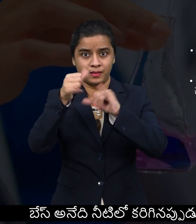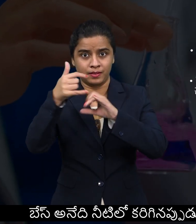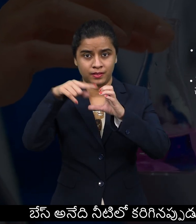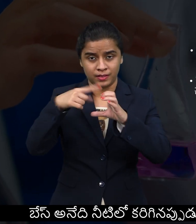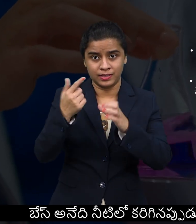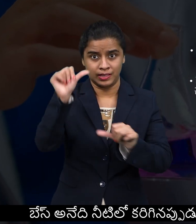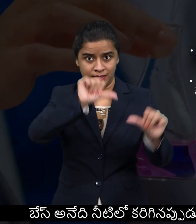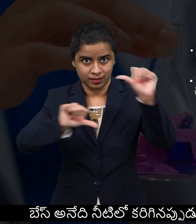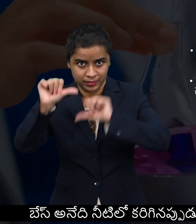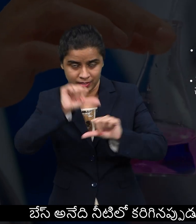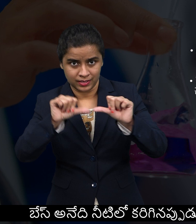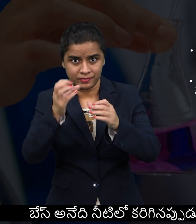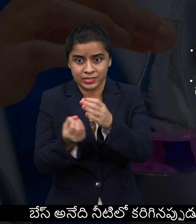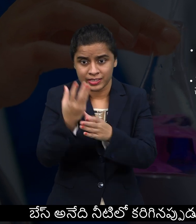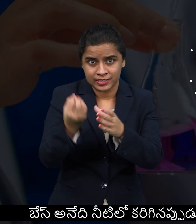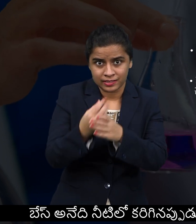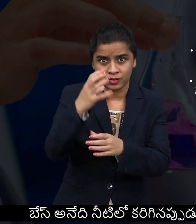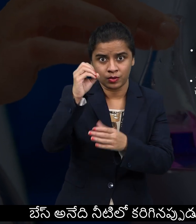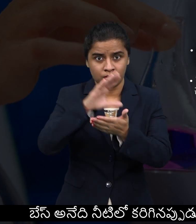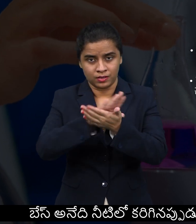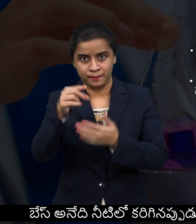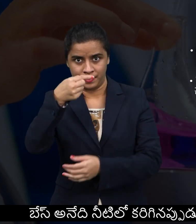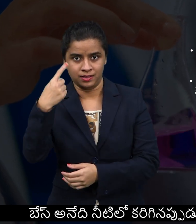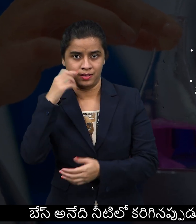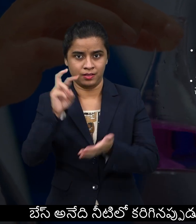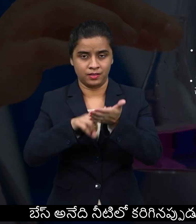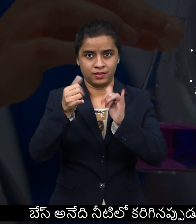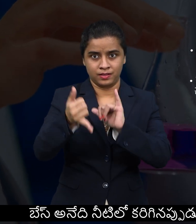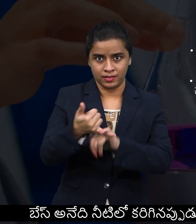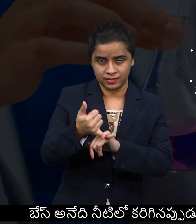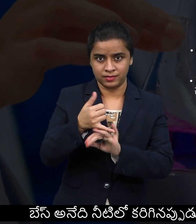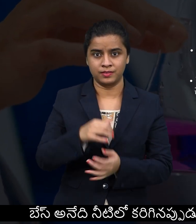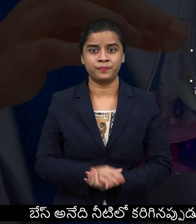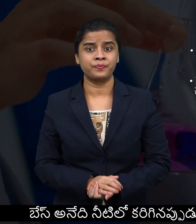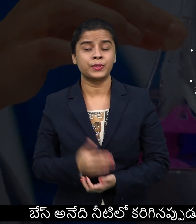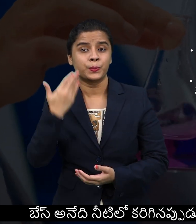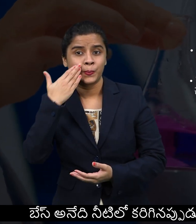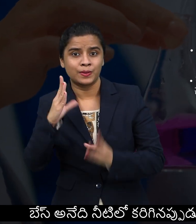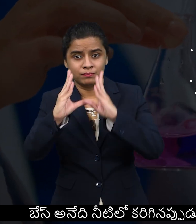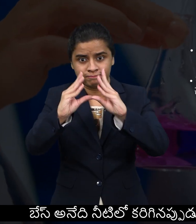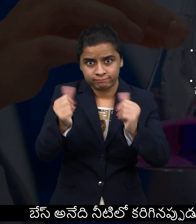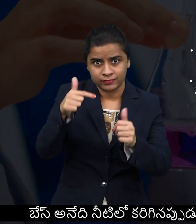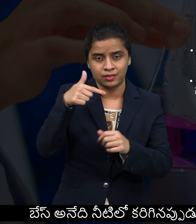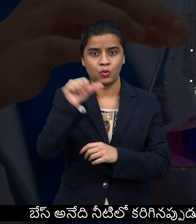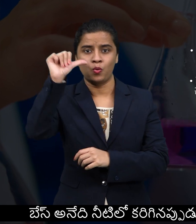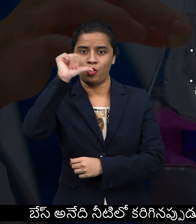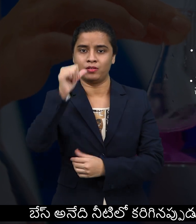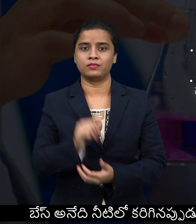బేస్ అనేది నీటిలో కరిగినప్పుడు OH అయాన్లను విడుదల చేసే పదార్థం.